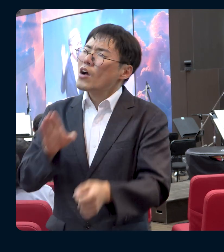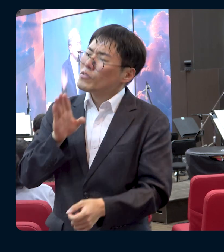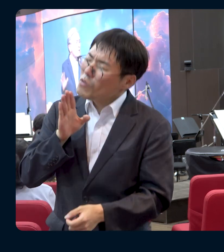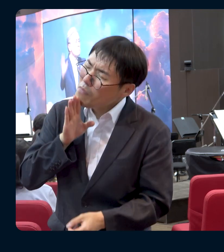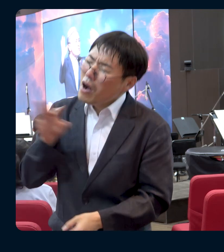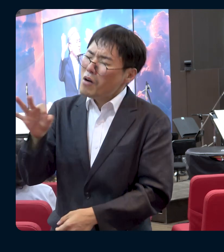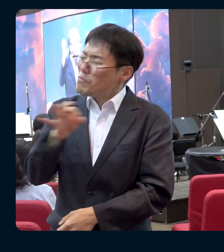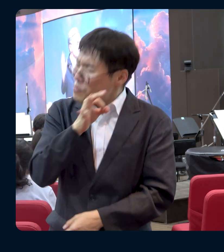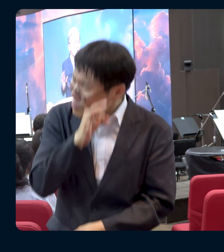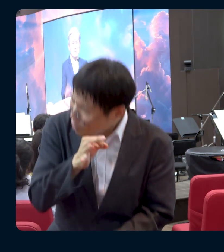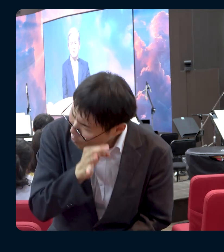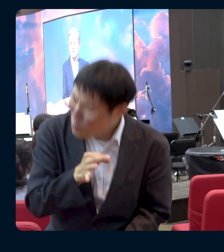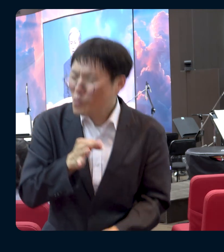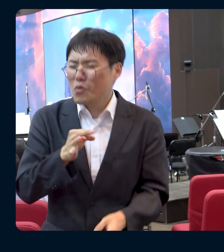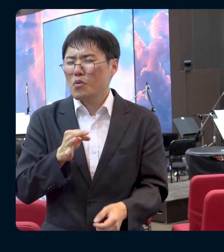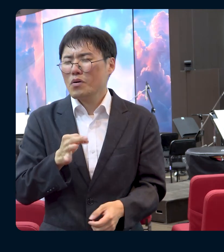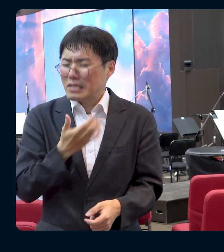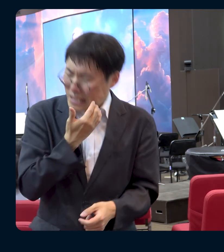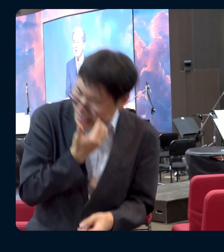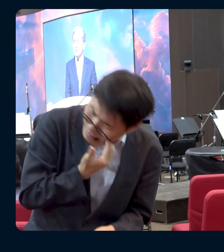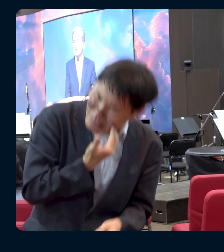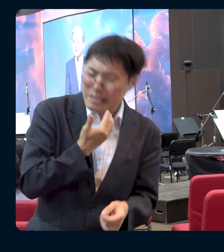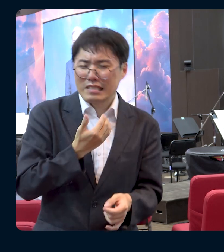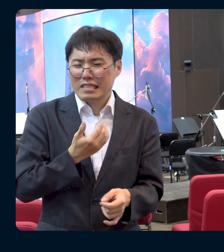우리가 그렇게 하나님 앞에 정말